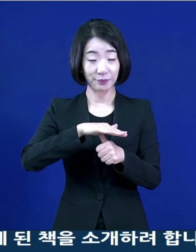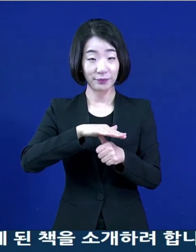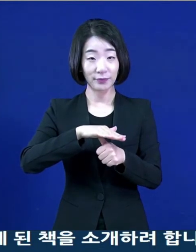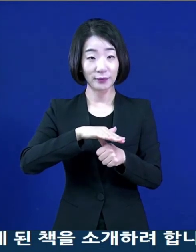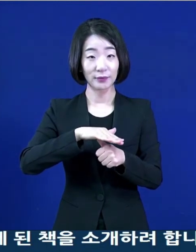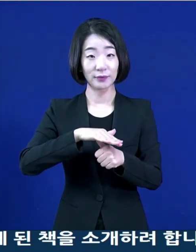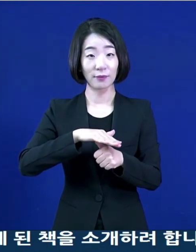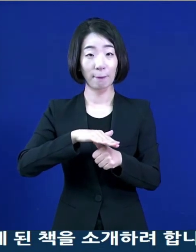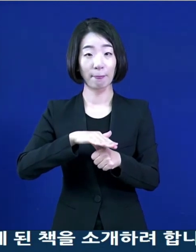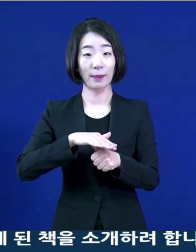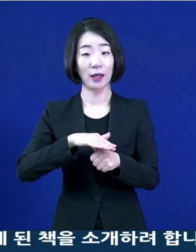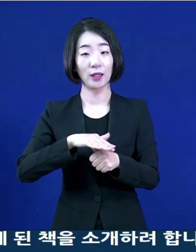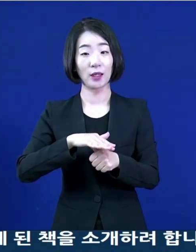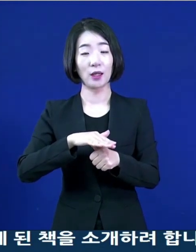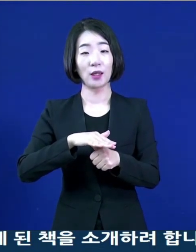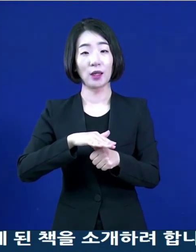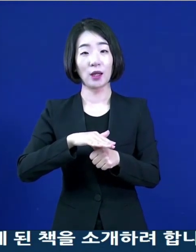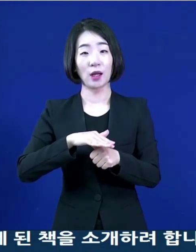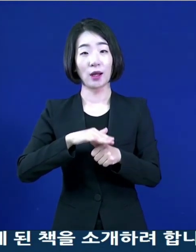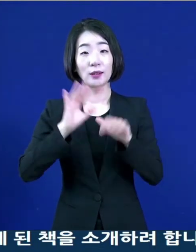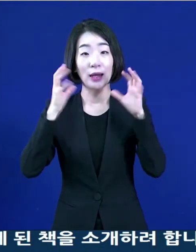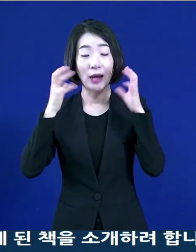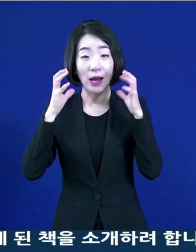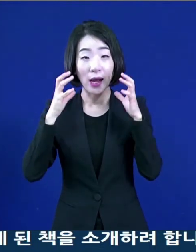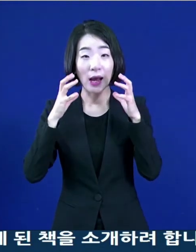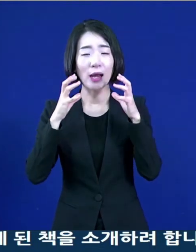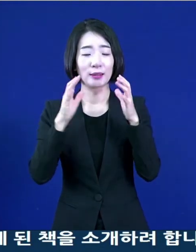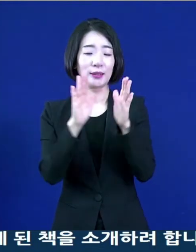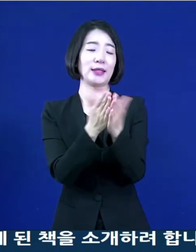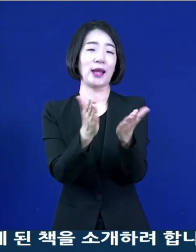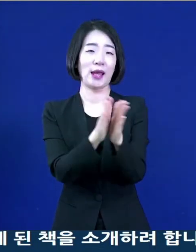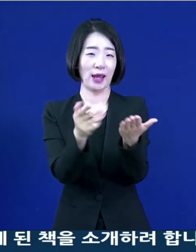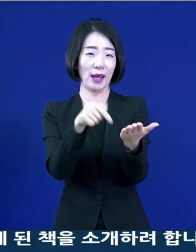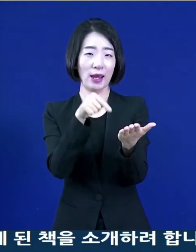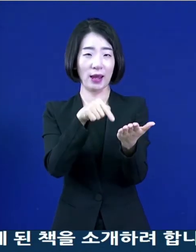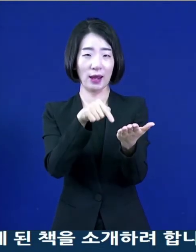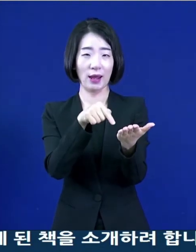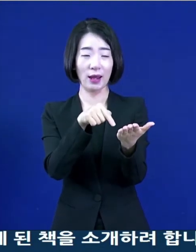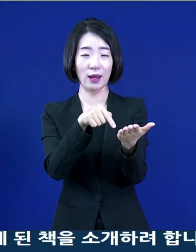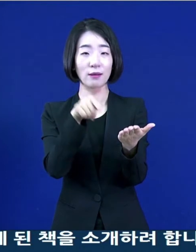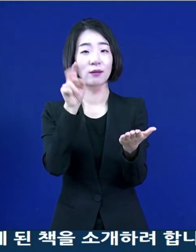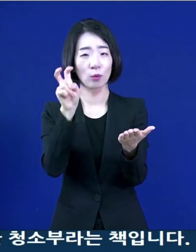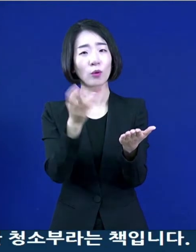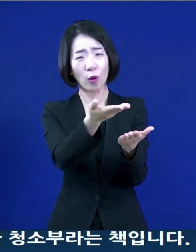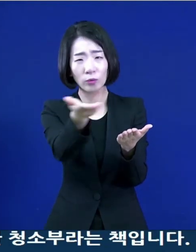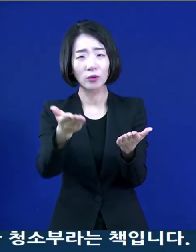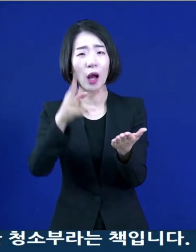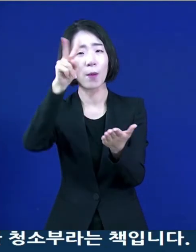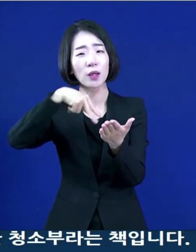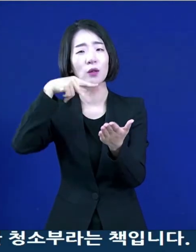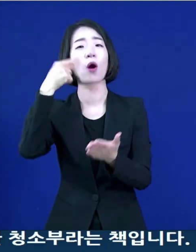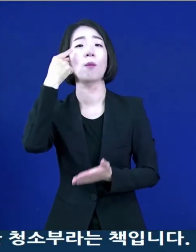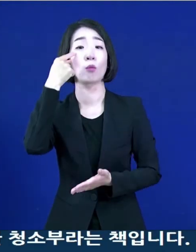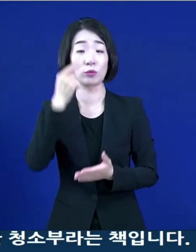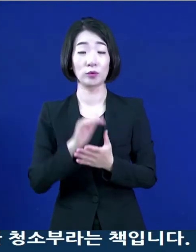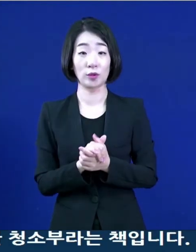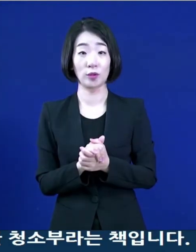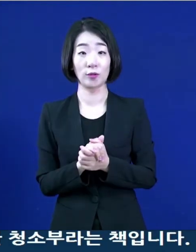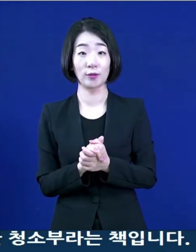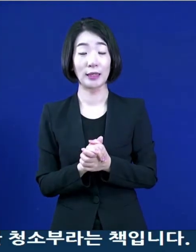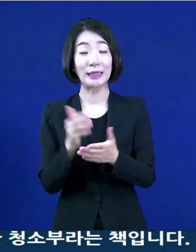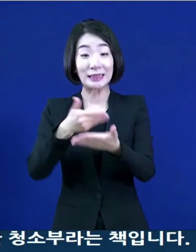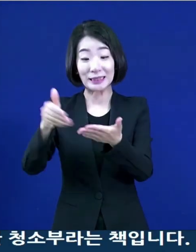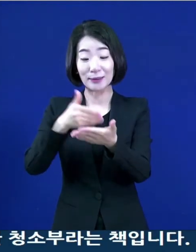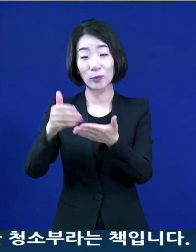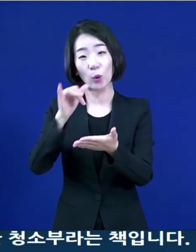독자층으로 이 타겟하고 쓴 책이니까 여러분 혹 읽으시면요 금방 읽어요. 이게 사파까지